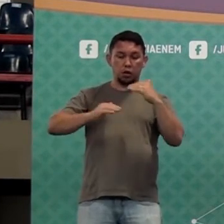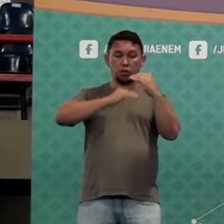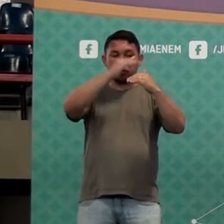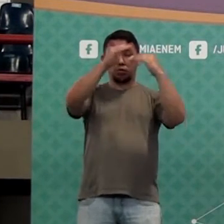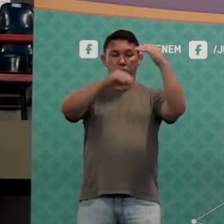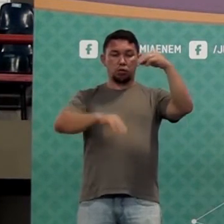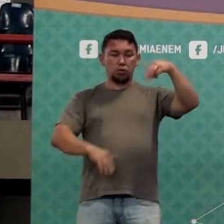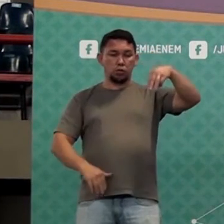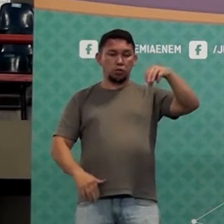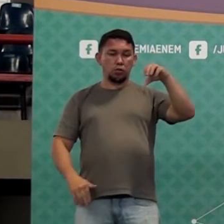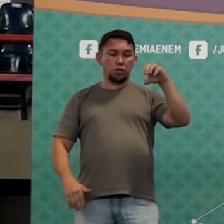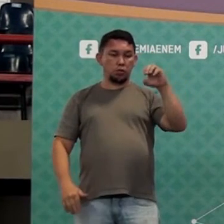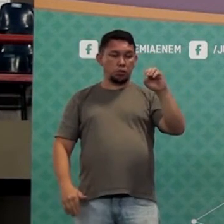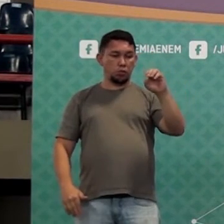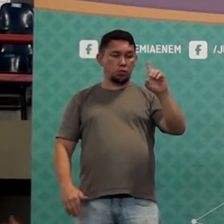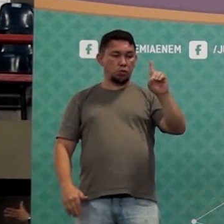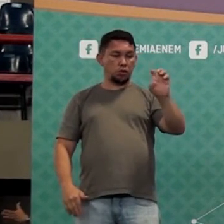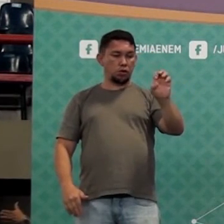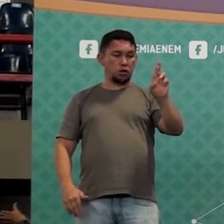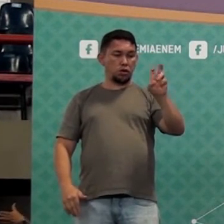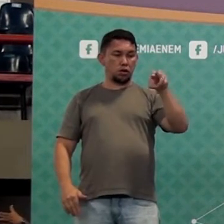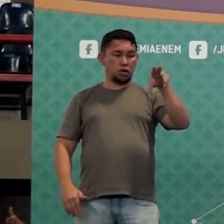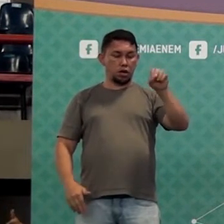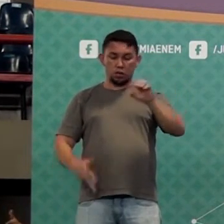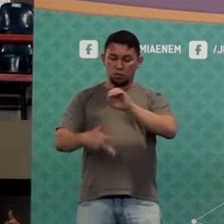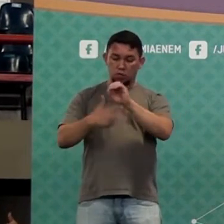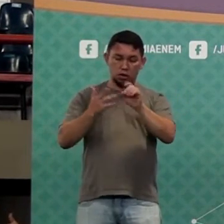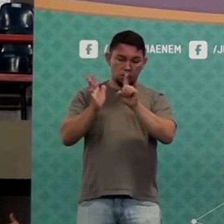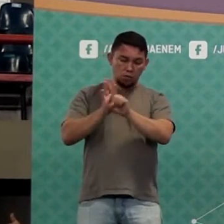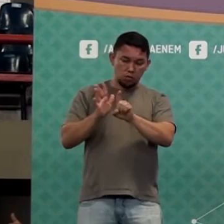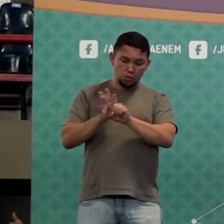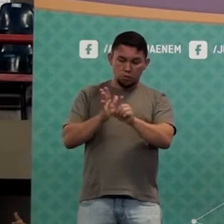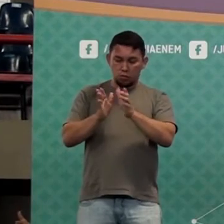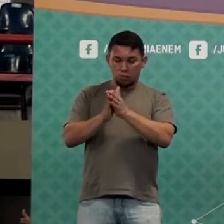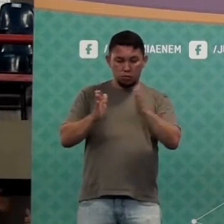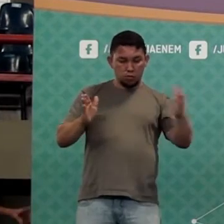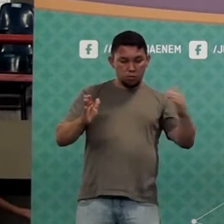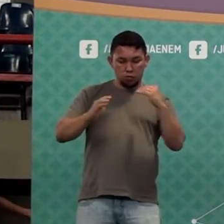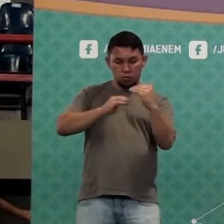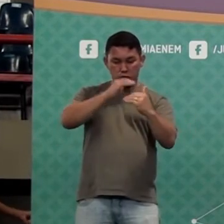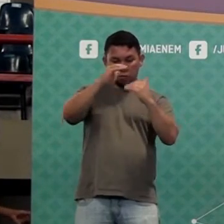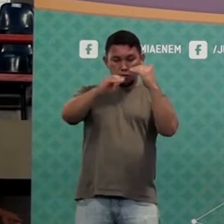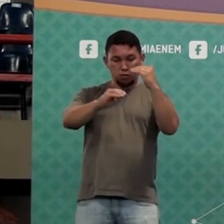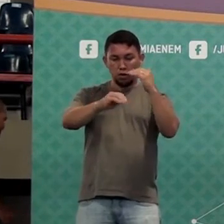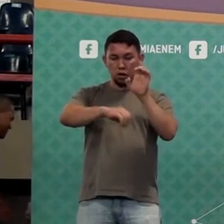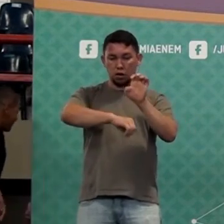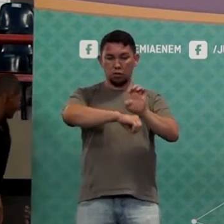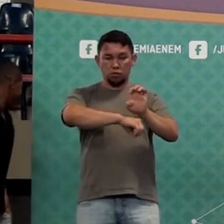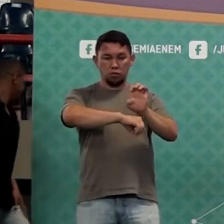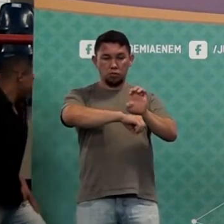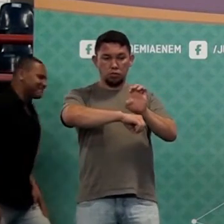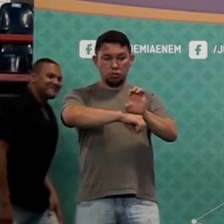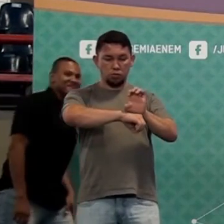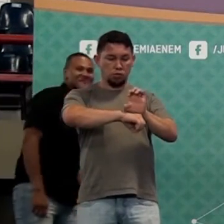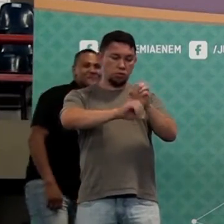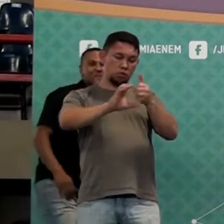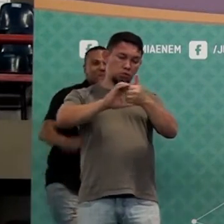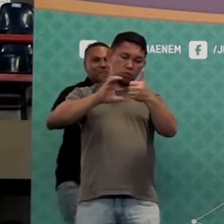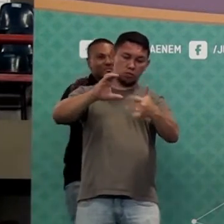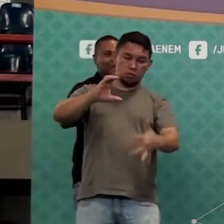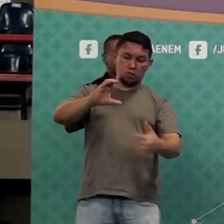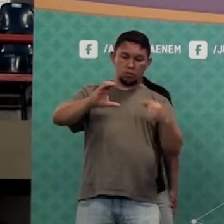moderna. O Enem adora perguntar sobre formação do Estado e as características